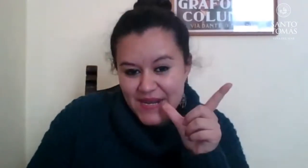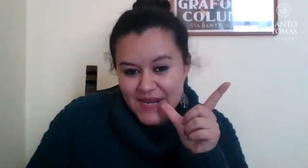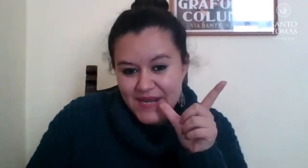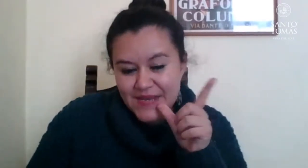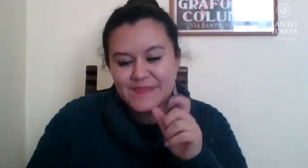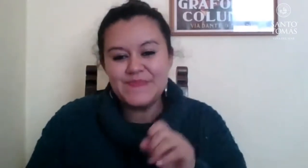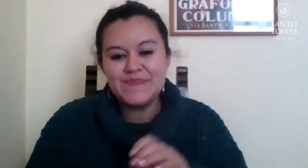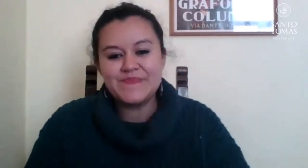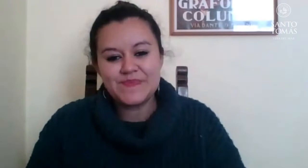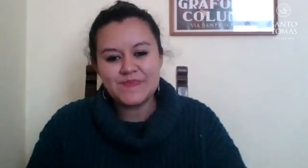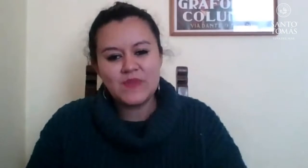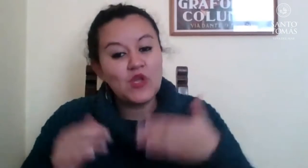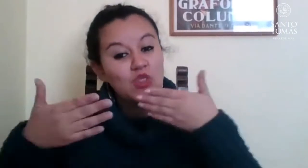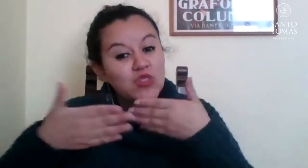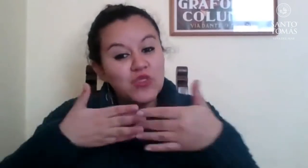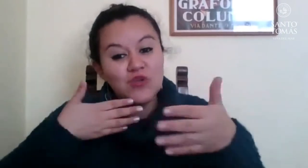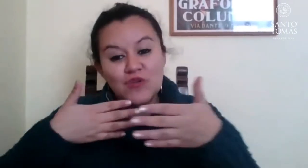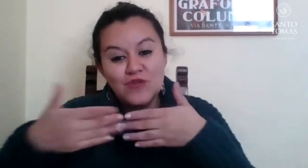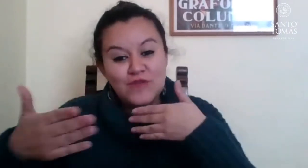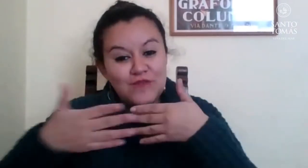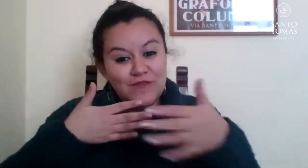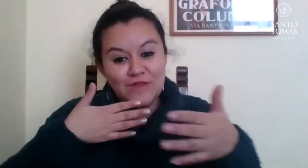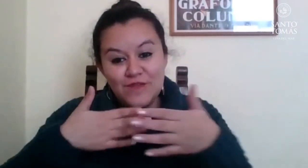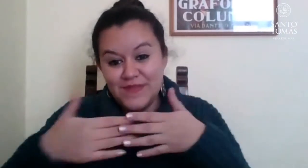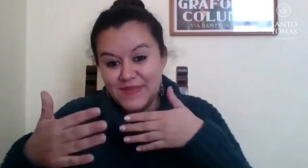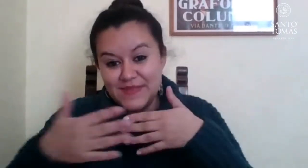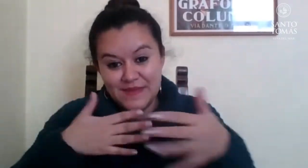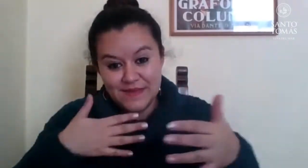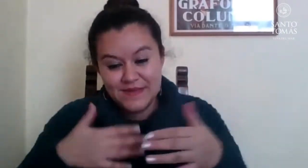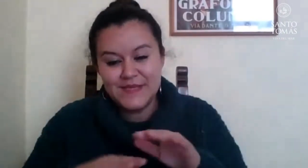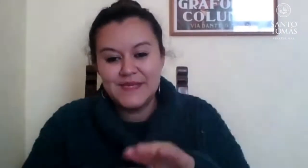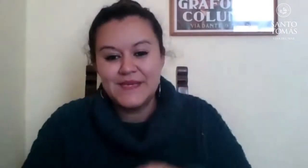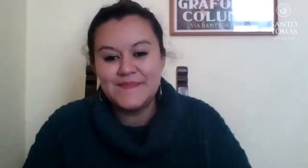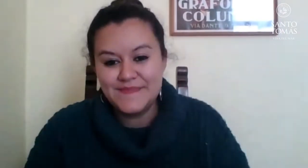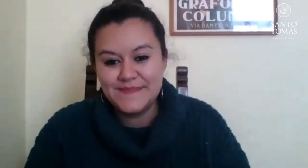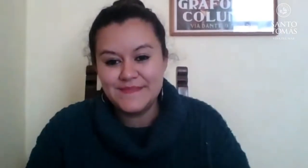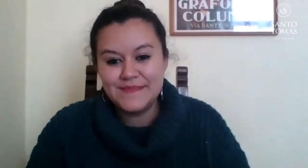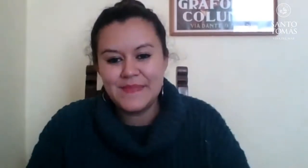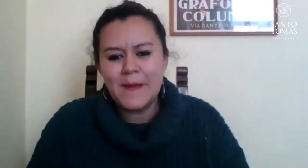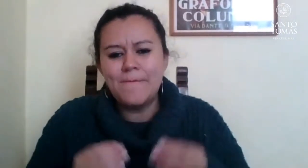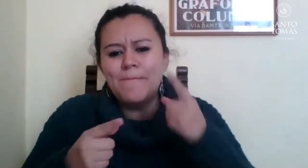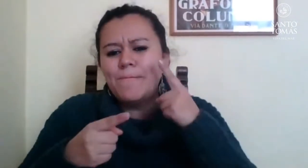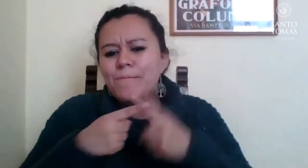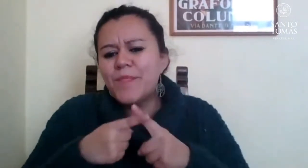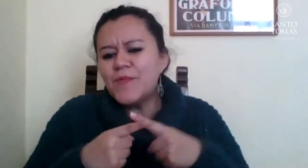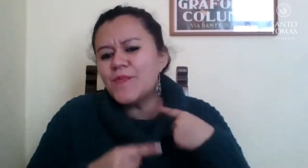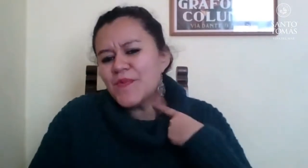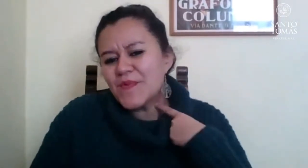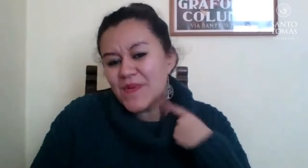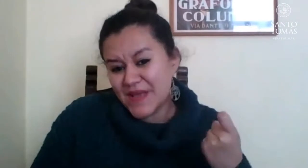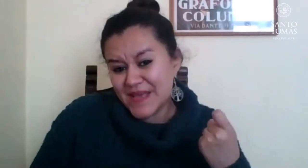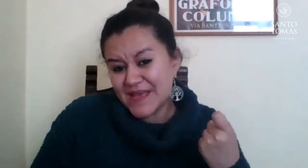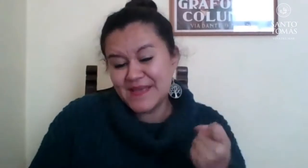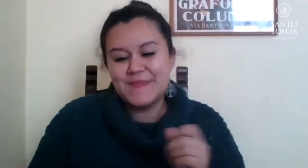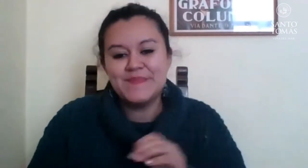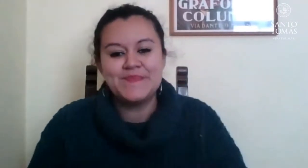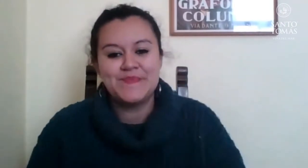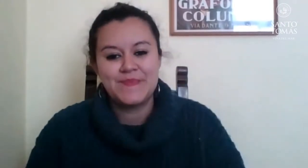¿Cuál? ¿Dónde? ¿Por qué?